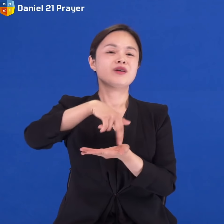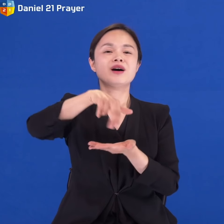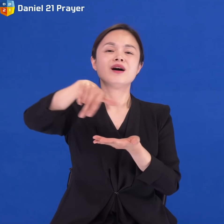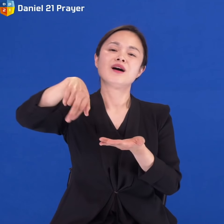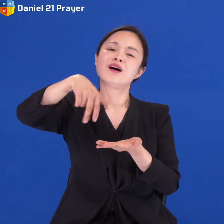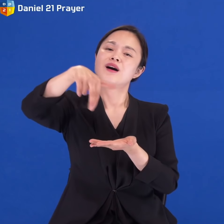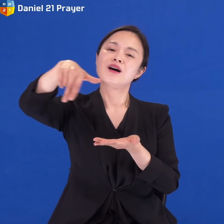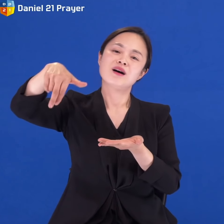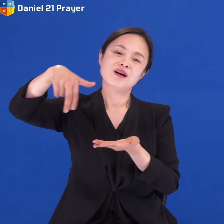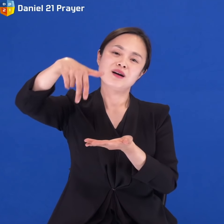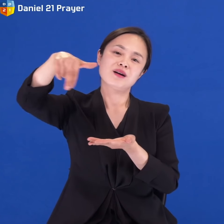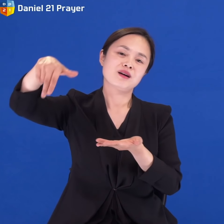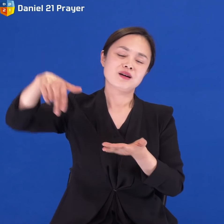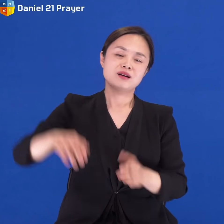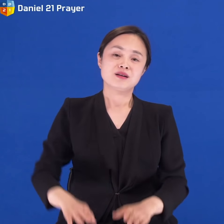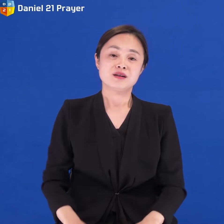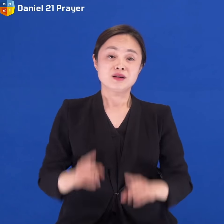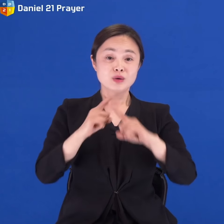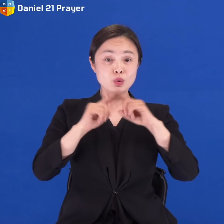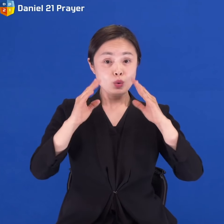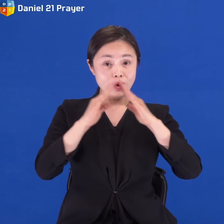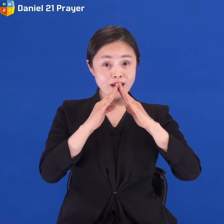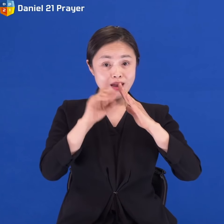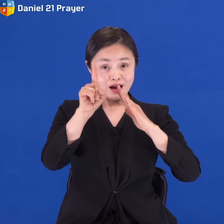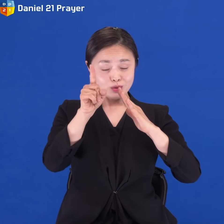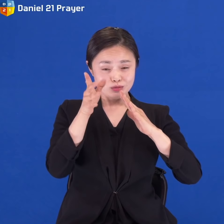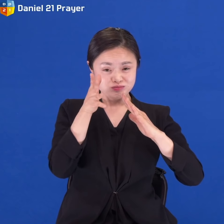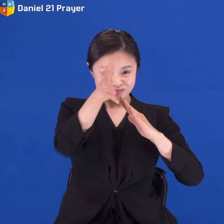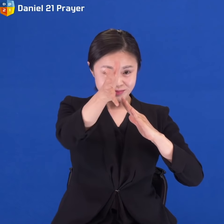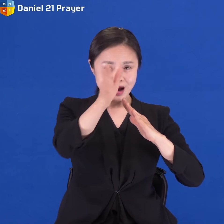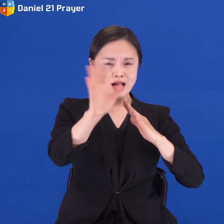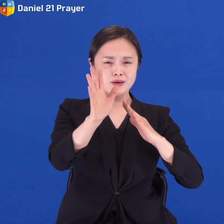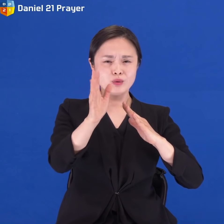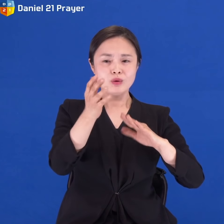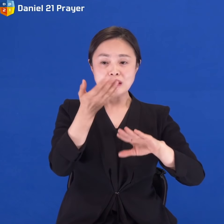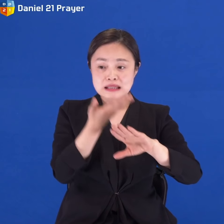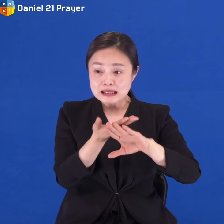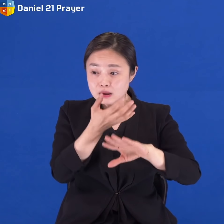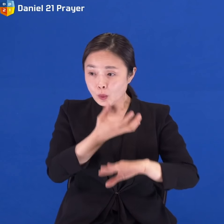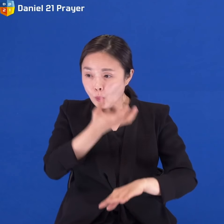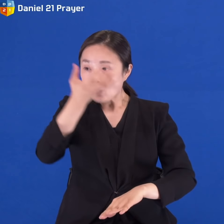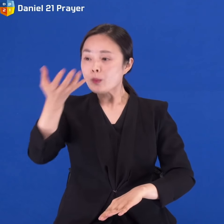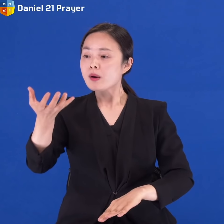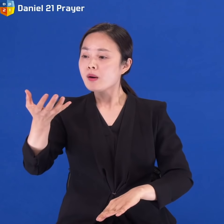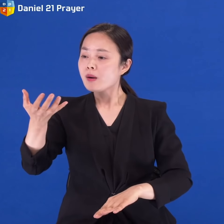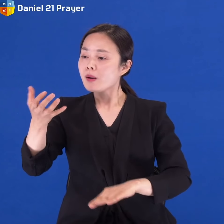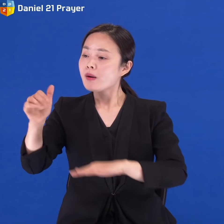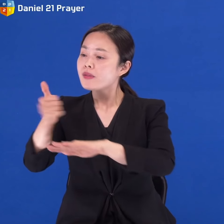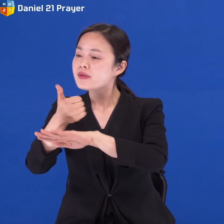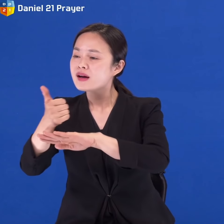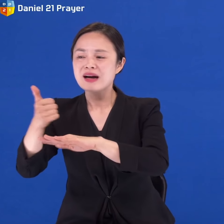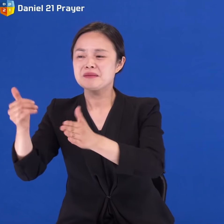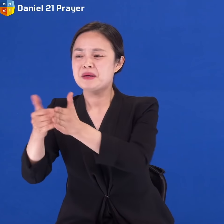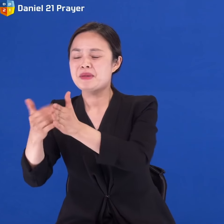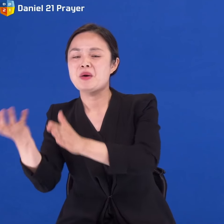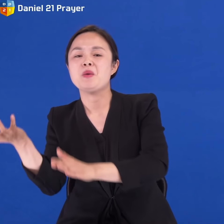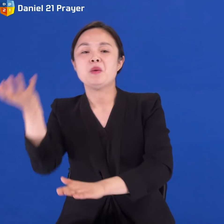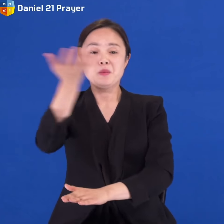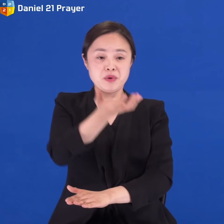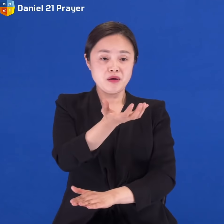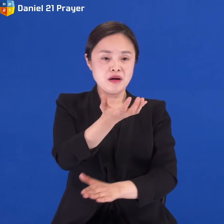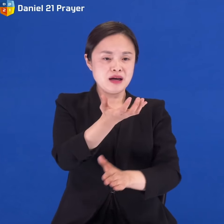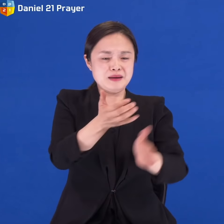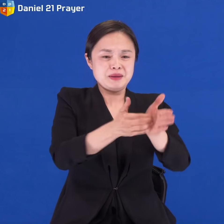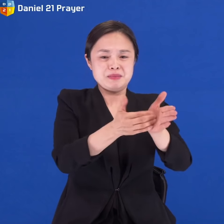등록을 했다, 안 했다, 전전했죠. 저도 옆길로 새는 그 저의 삶을